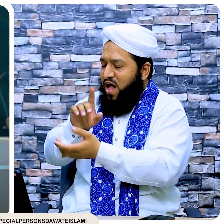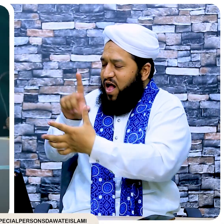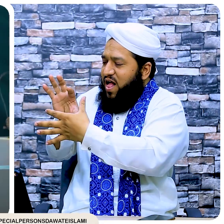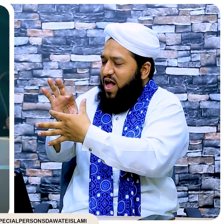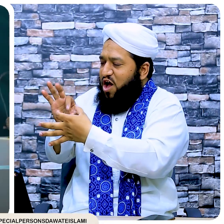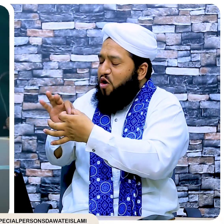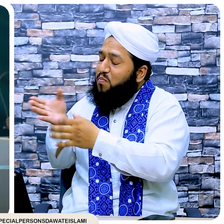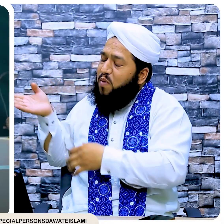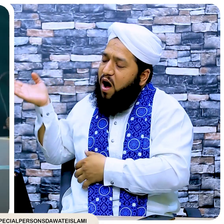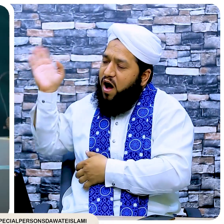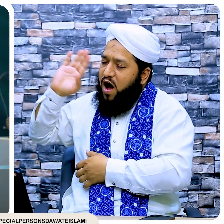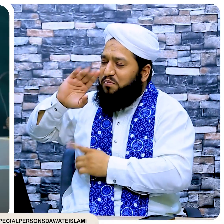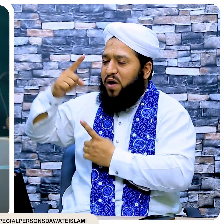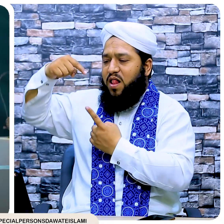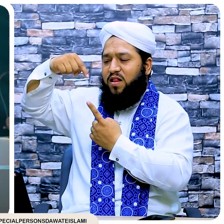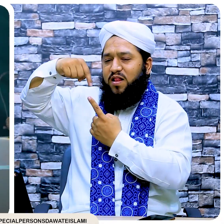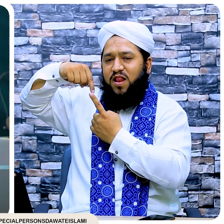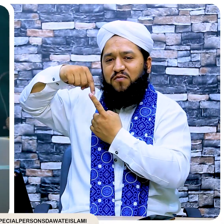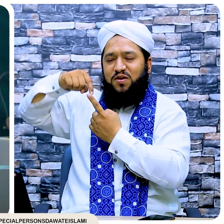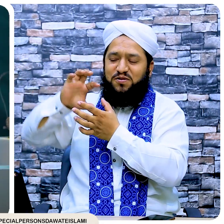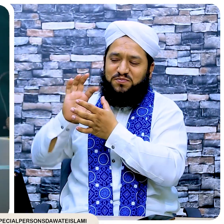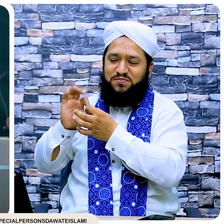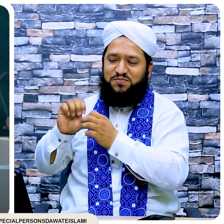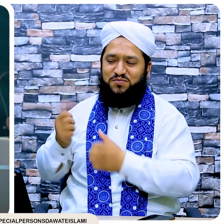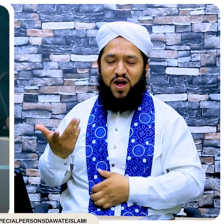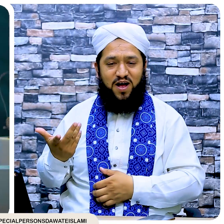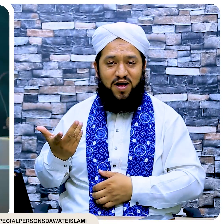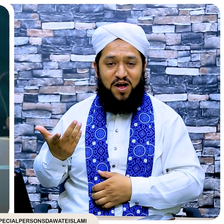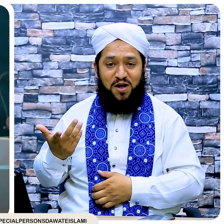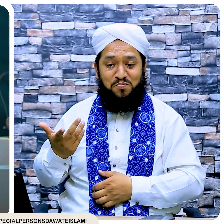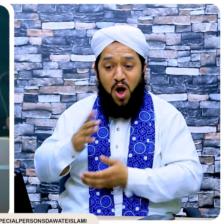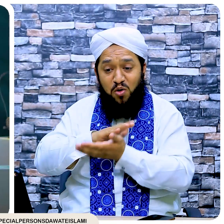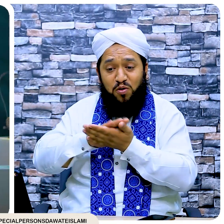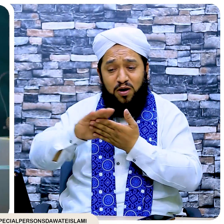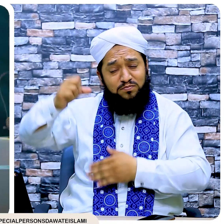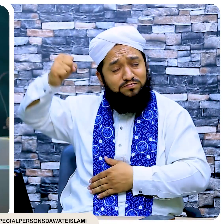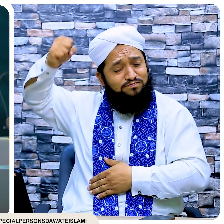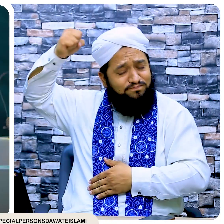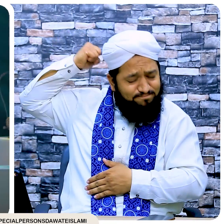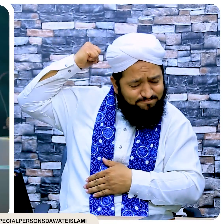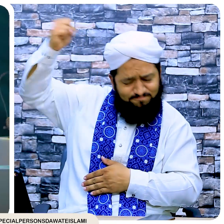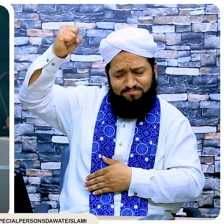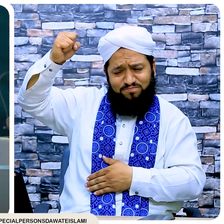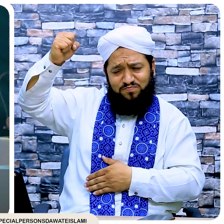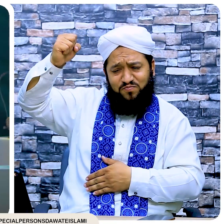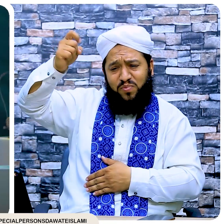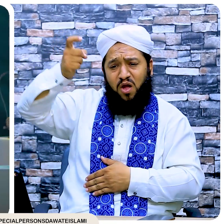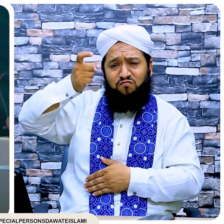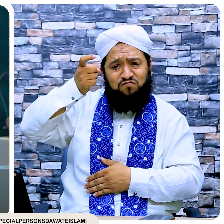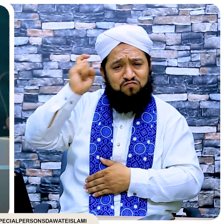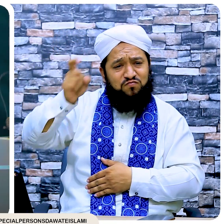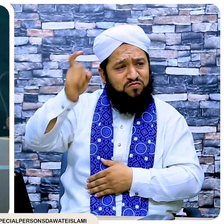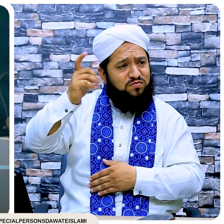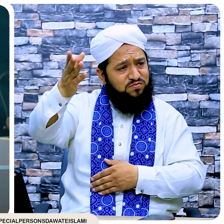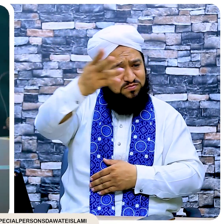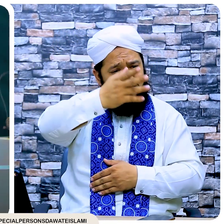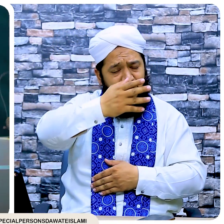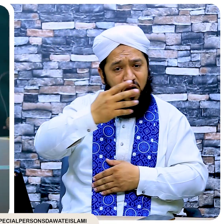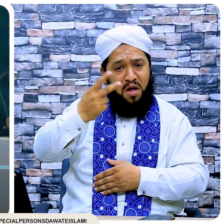رضی اللہ تعالیٰ عنہ کہلائے۔ وہ شاعر کہتے ہیں نا، یہ نعرہ حر کا تھا جس وقت فوج شام سے